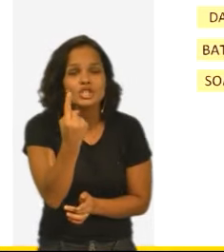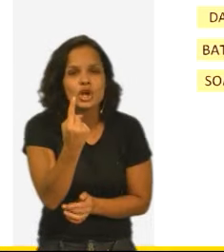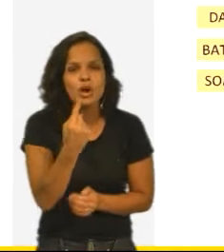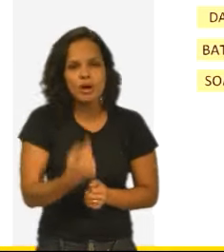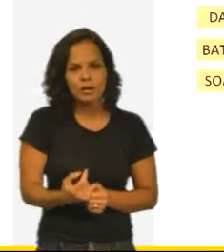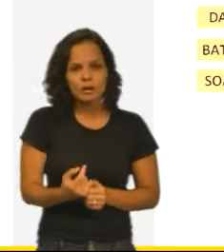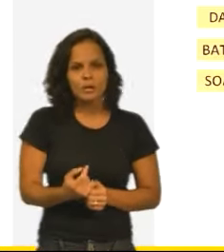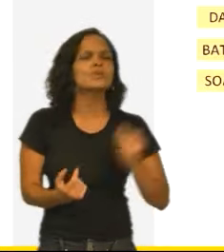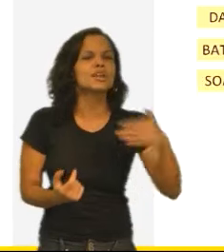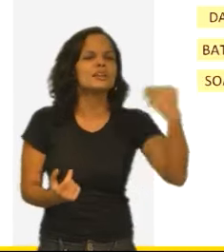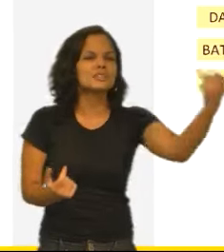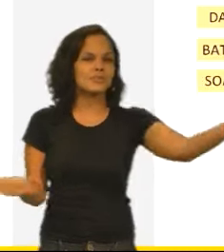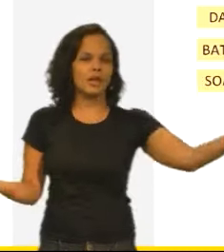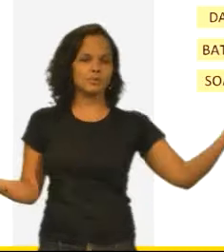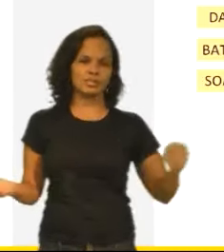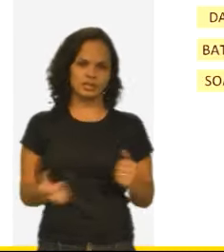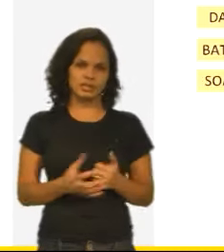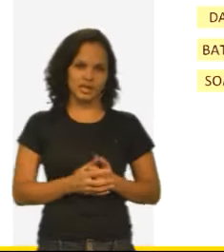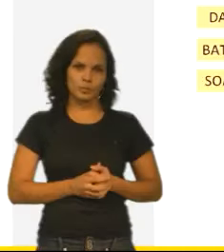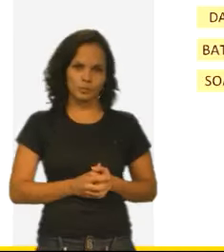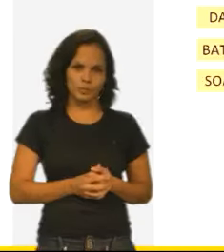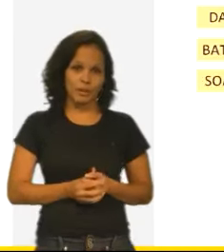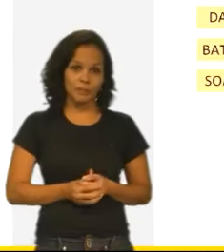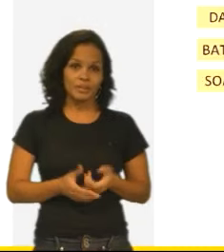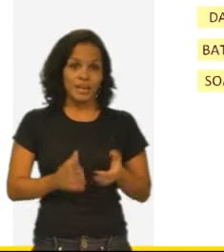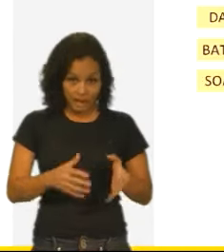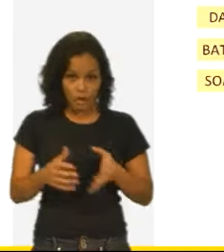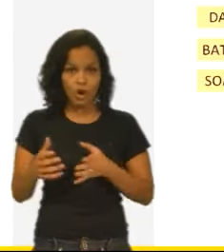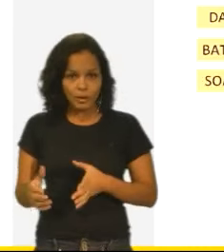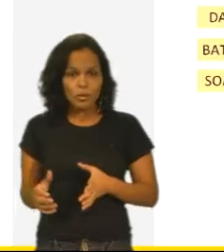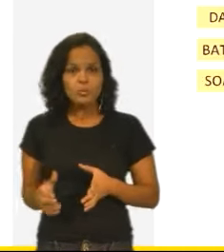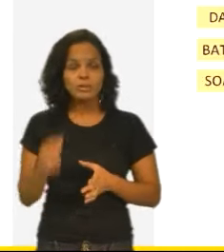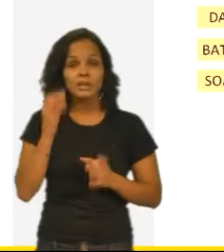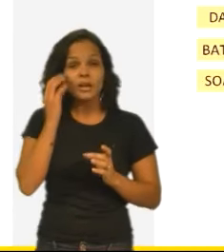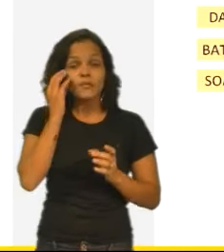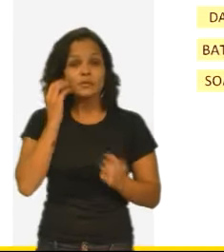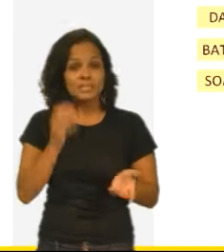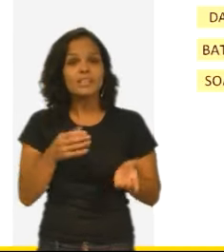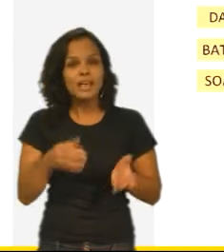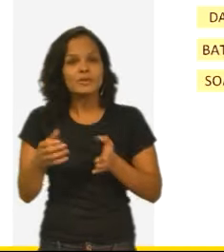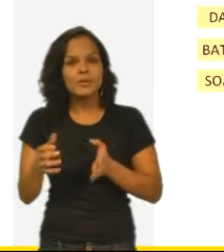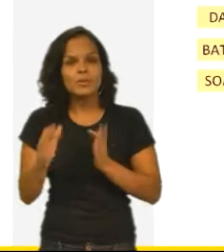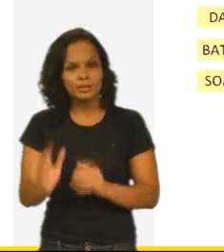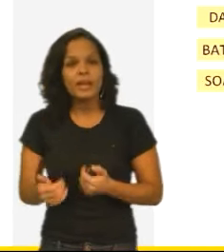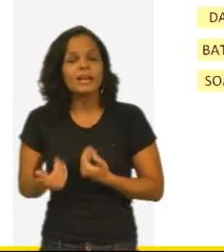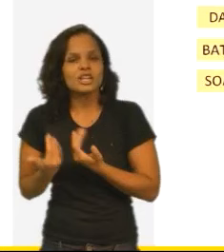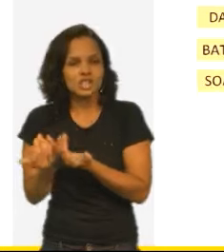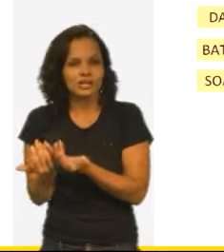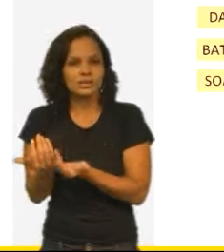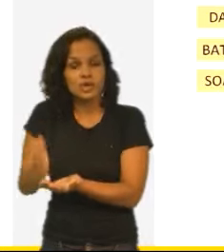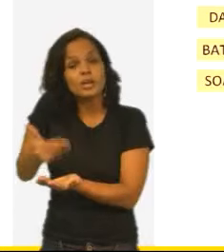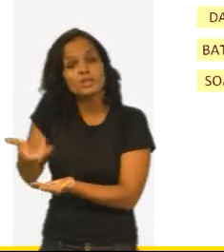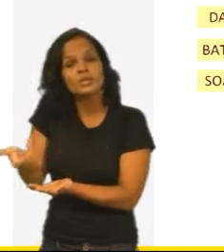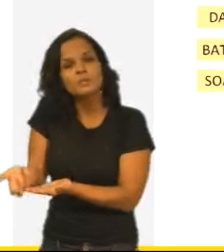só. Por que esse verbo ser está no plural? Na norma culta, você deve concordar na indicação de horas com a